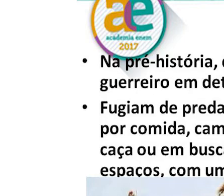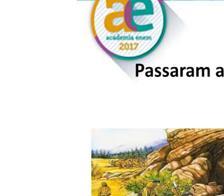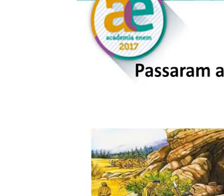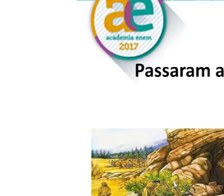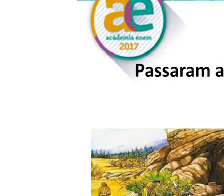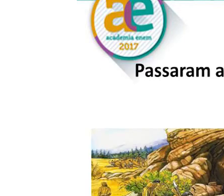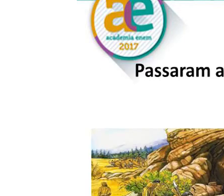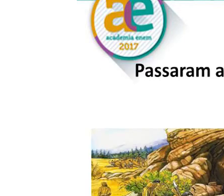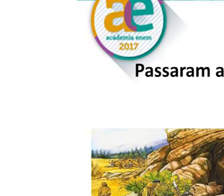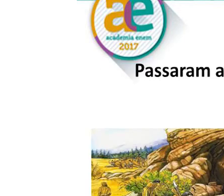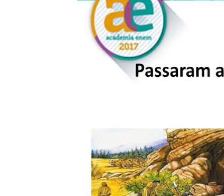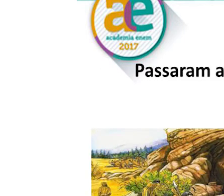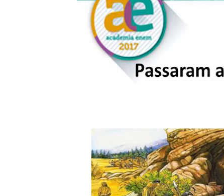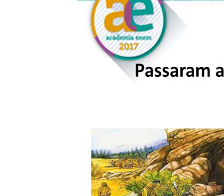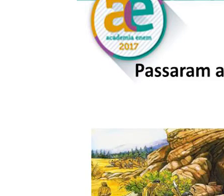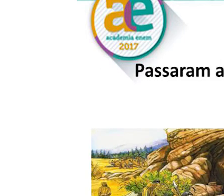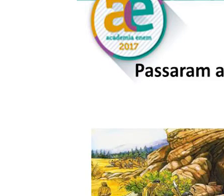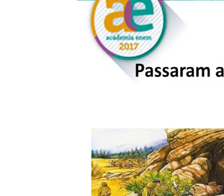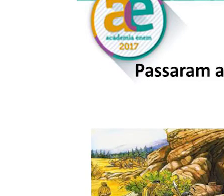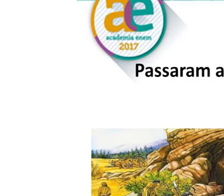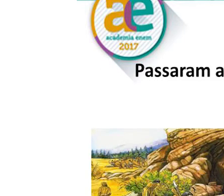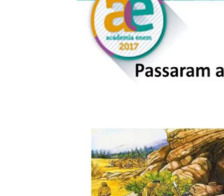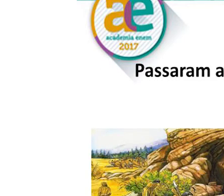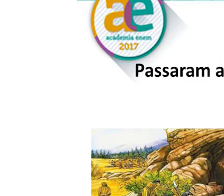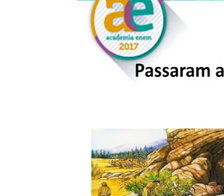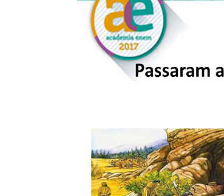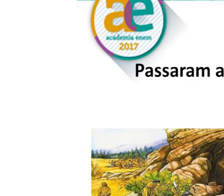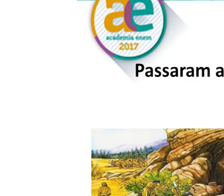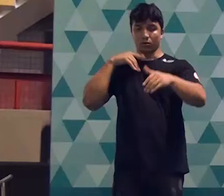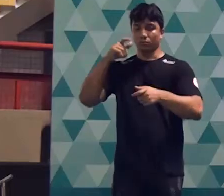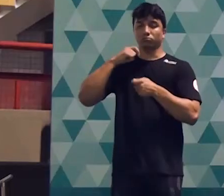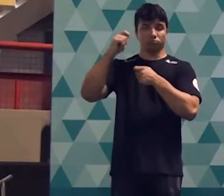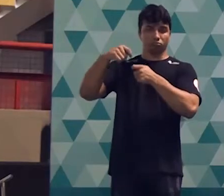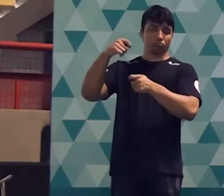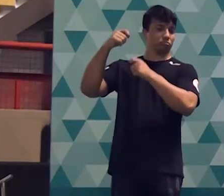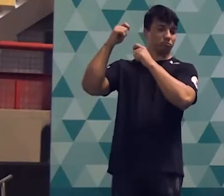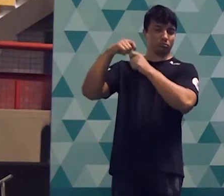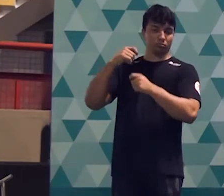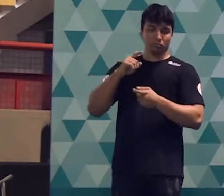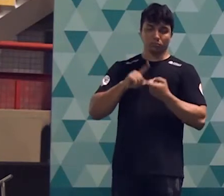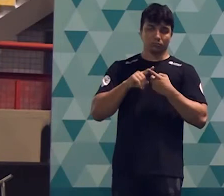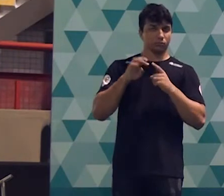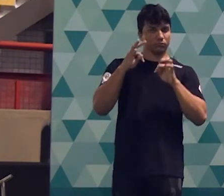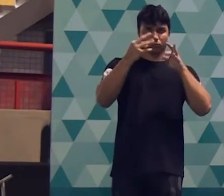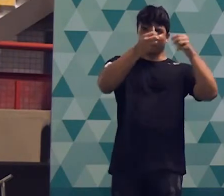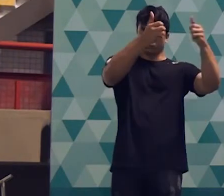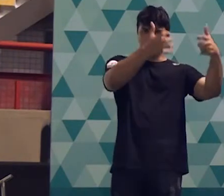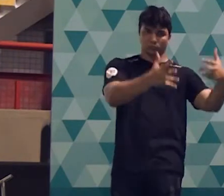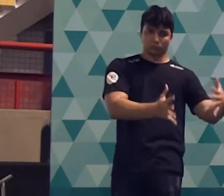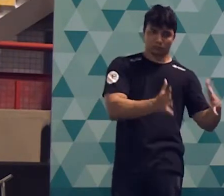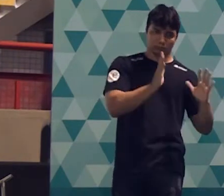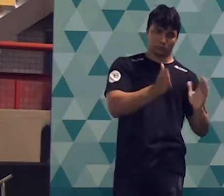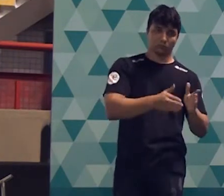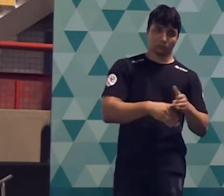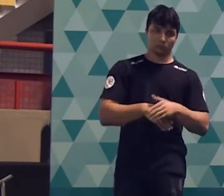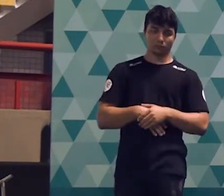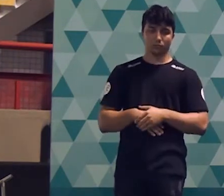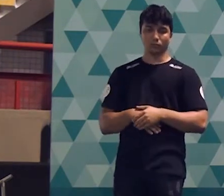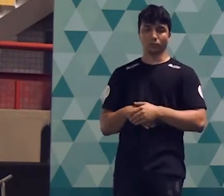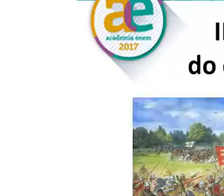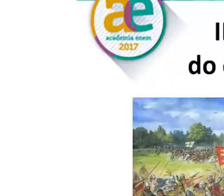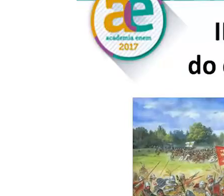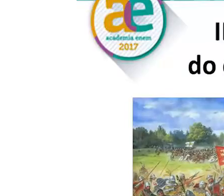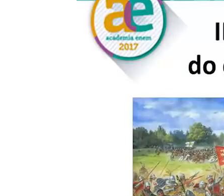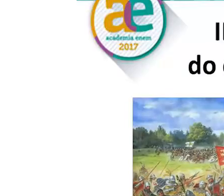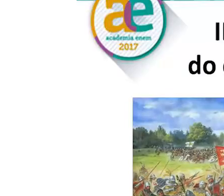Bom, aí eles nadavam, pescavam e mergulhavam. Tudo que eu falei para vocês através de fotos para a gente fixar.